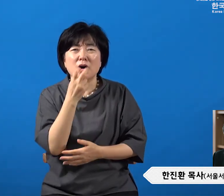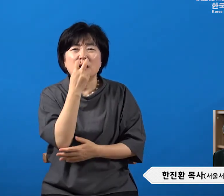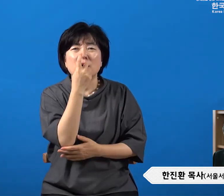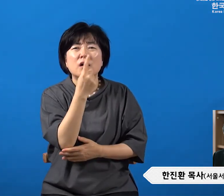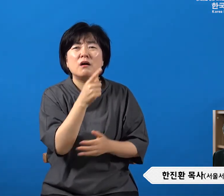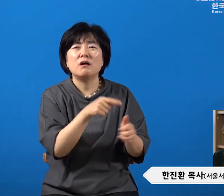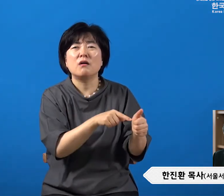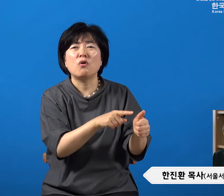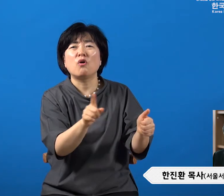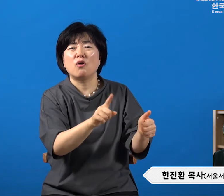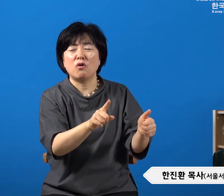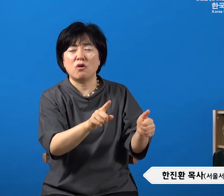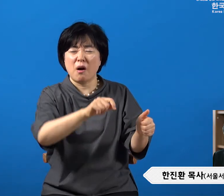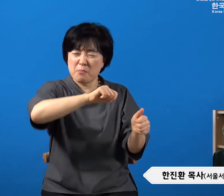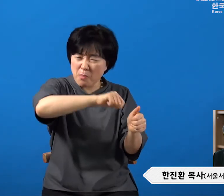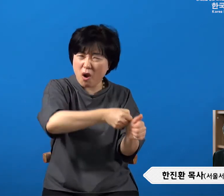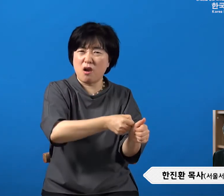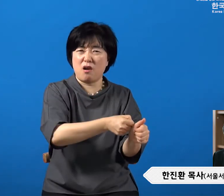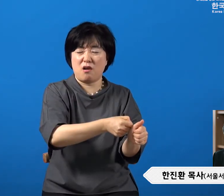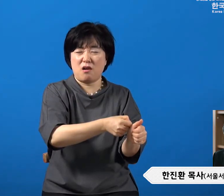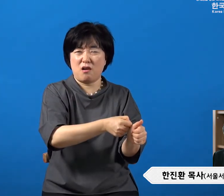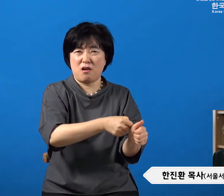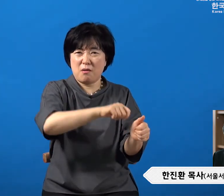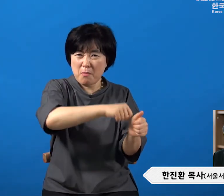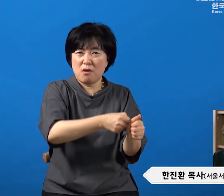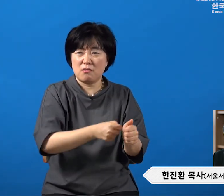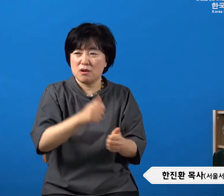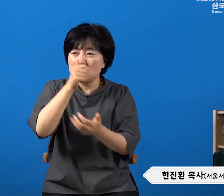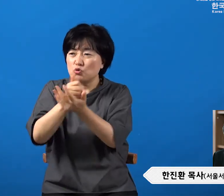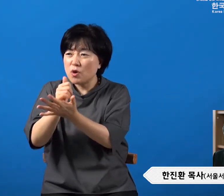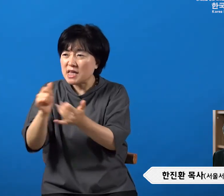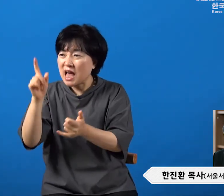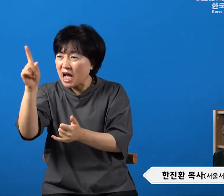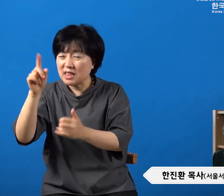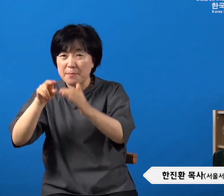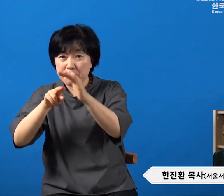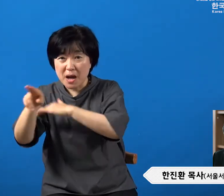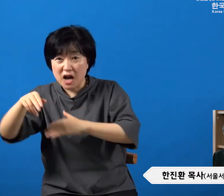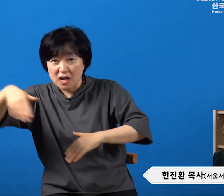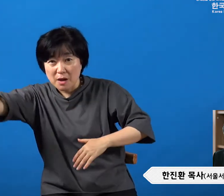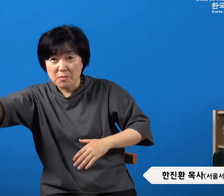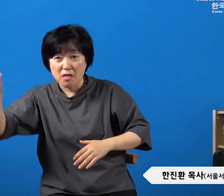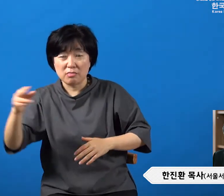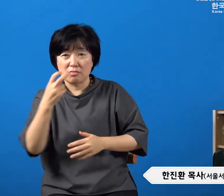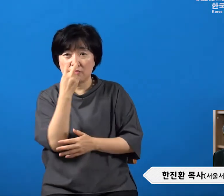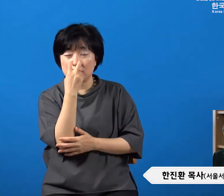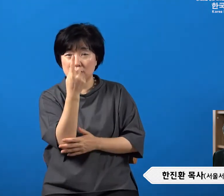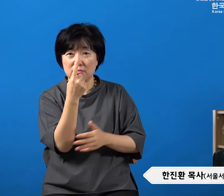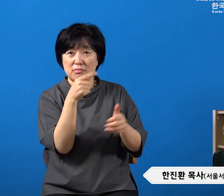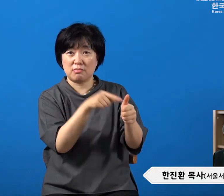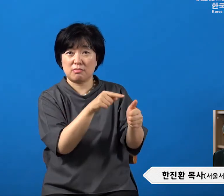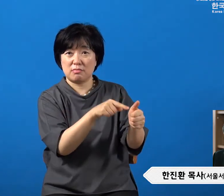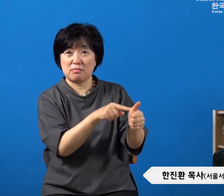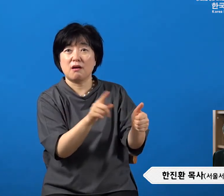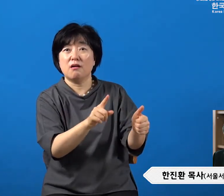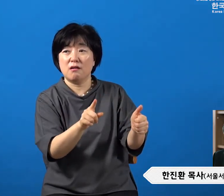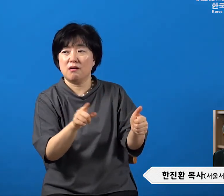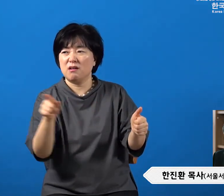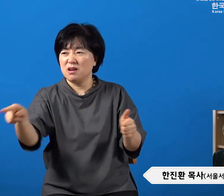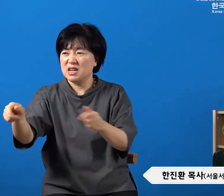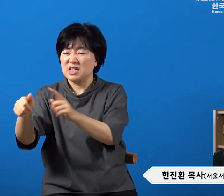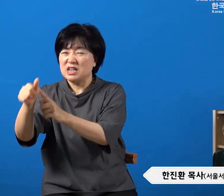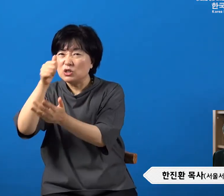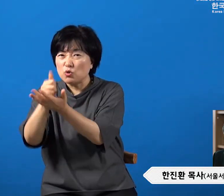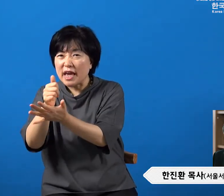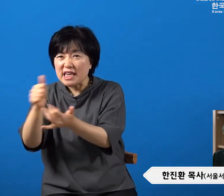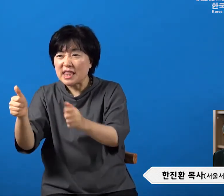받을지도 모른다는 생각이 떠오릅니다. 그 당시는 죄수가 탈옥을 하면 간수는 그 죄수가